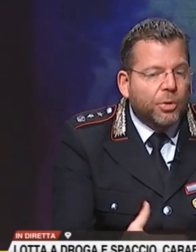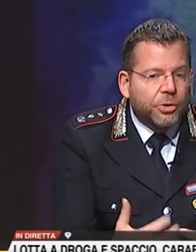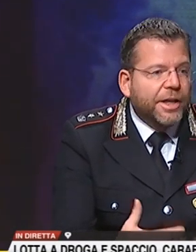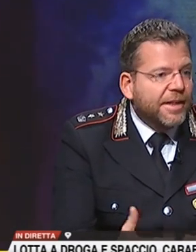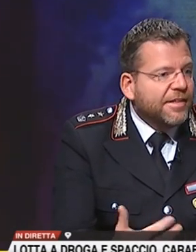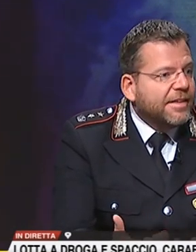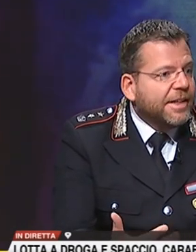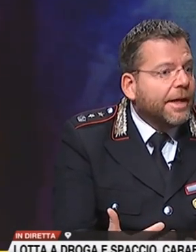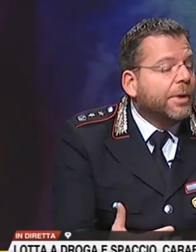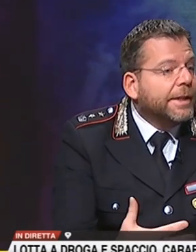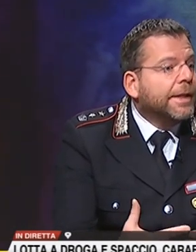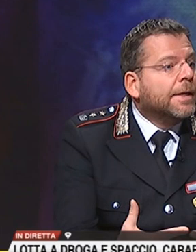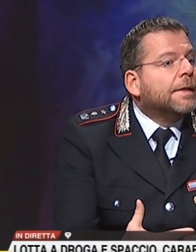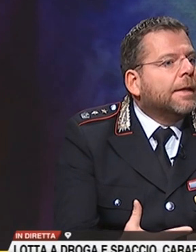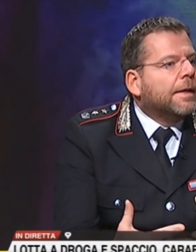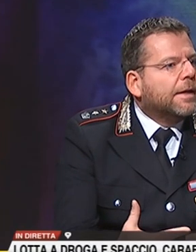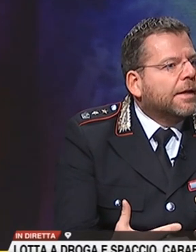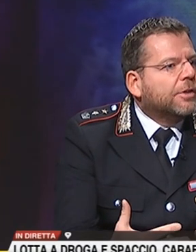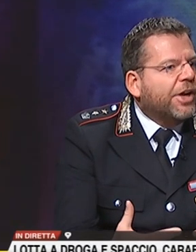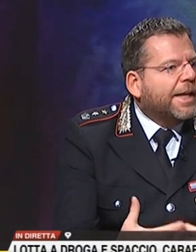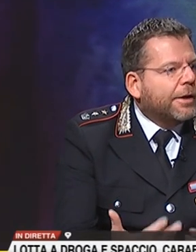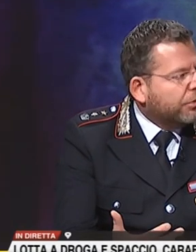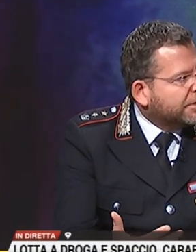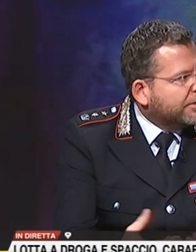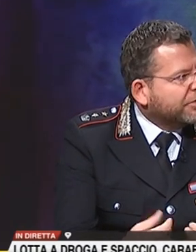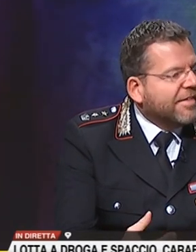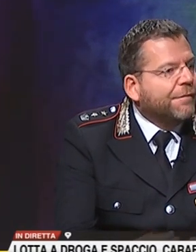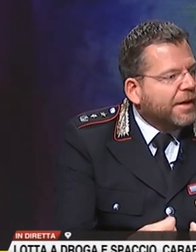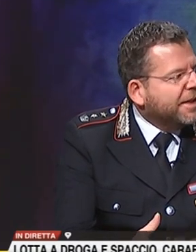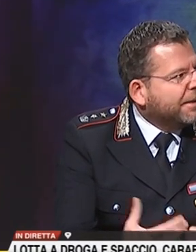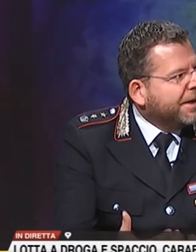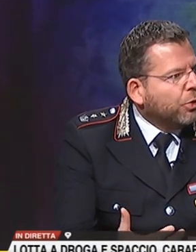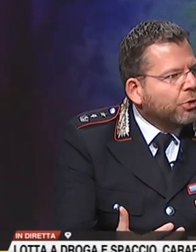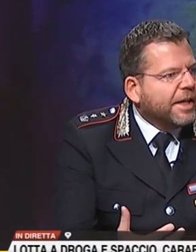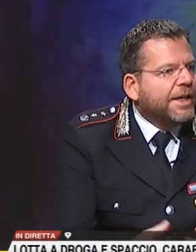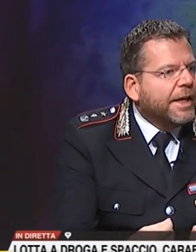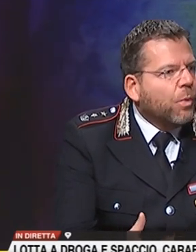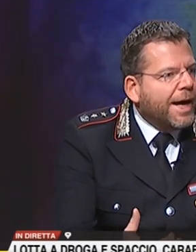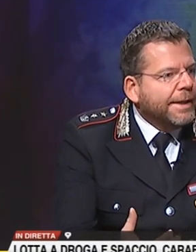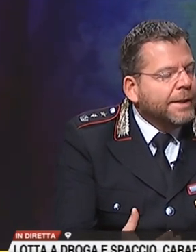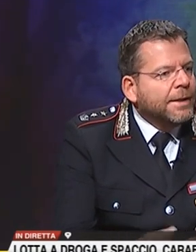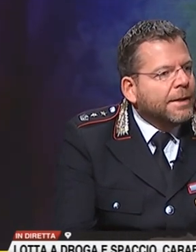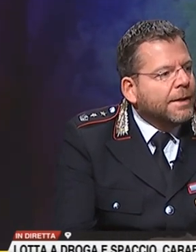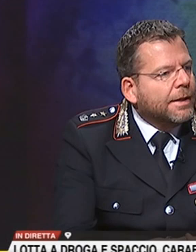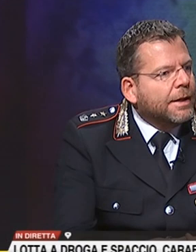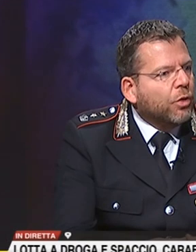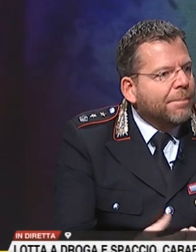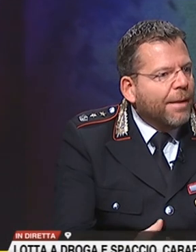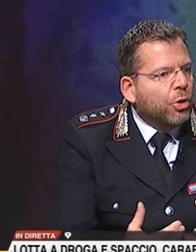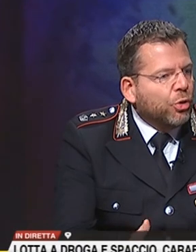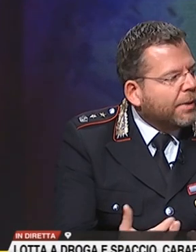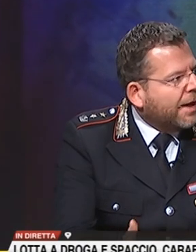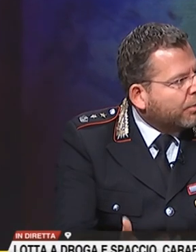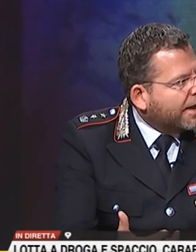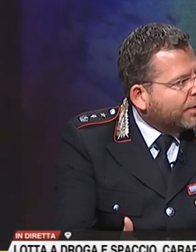in laboratori clandestini e quindi generano delle sostanze veramente pericolose e delle quali non